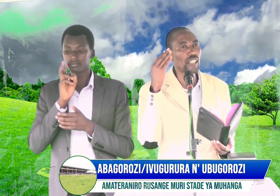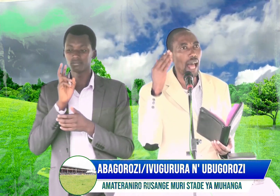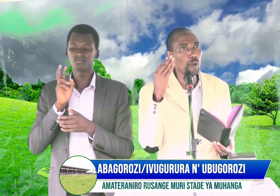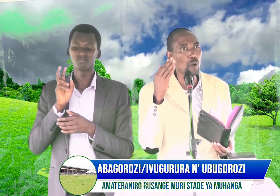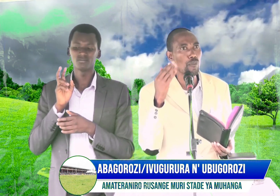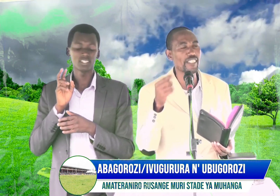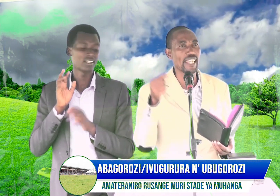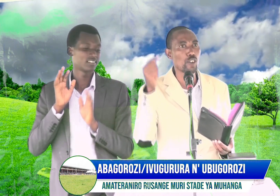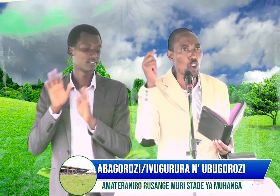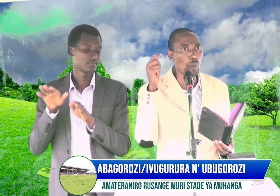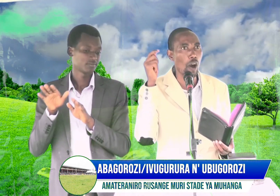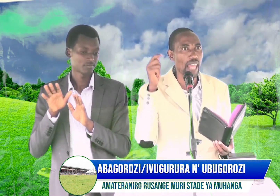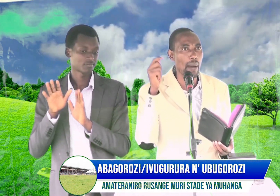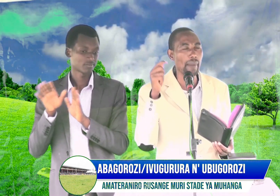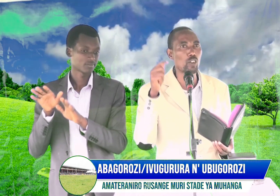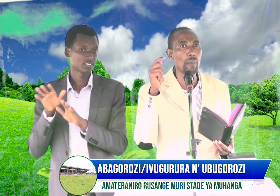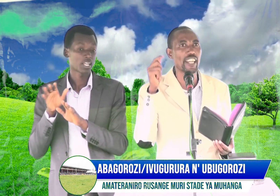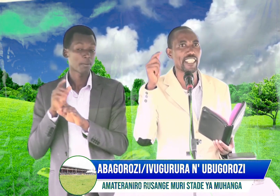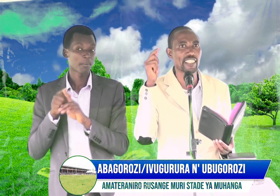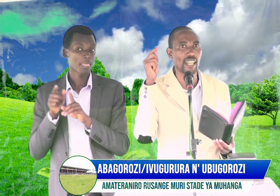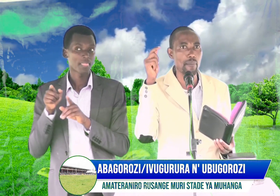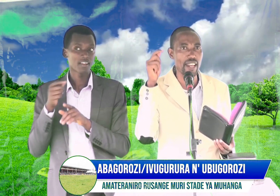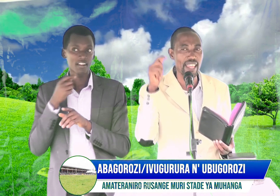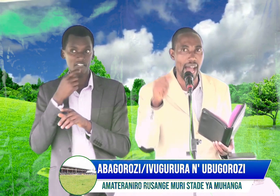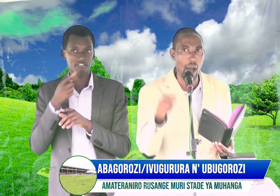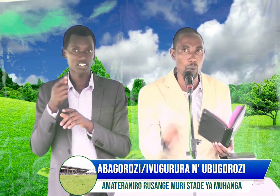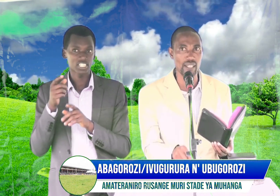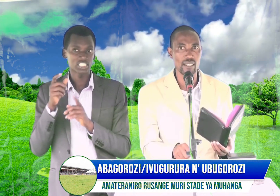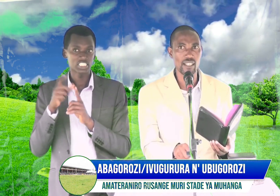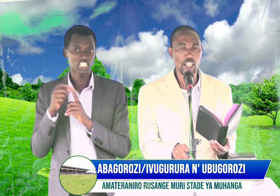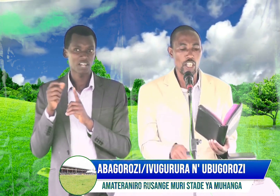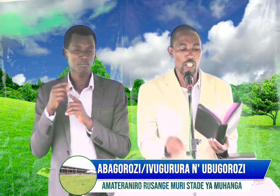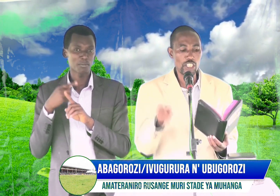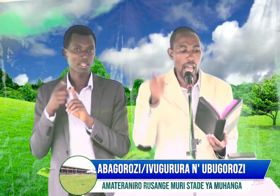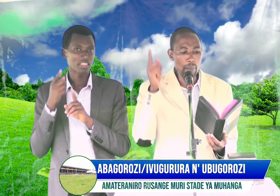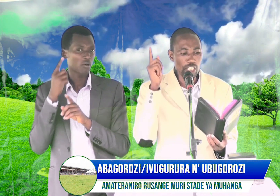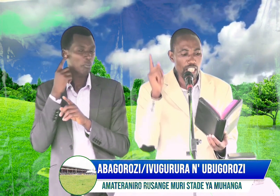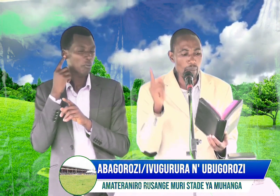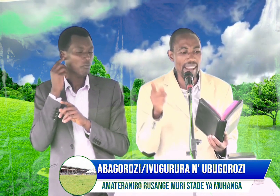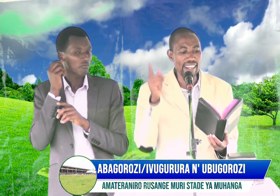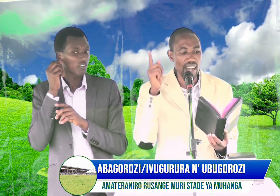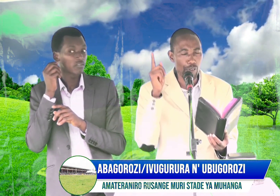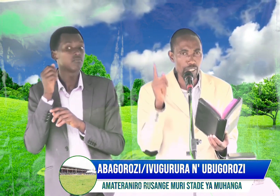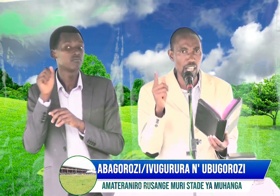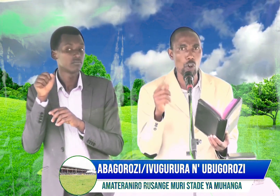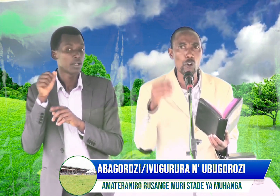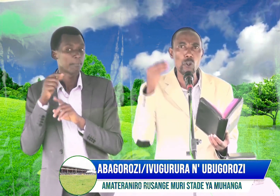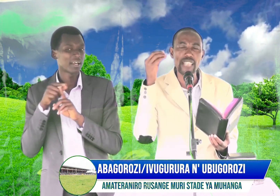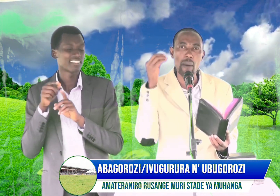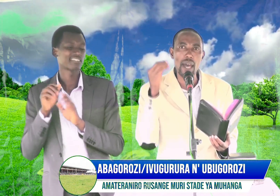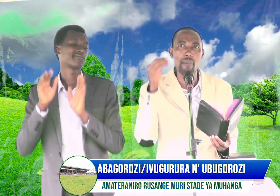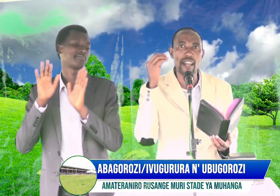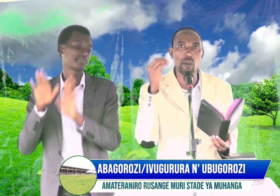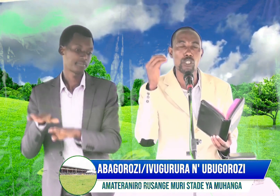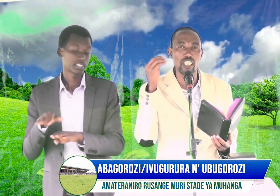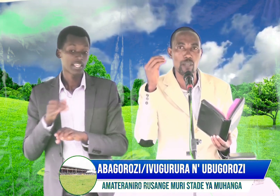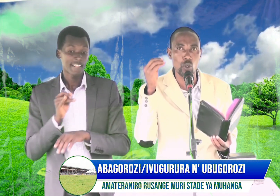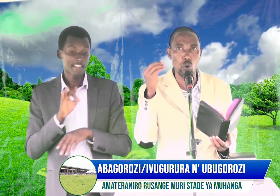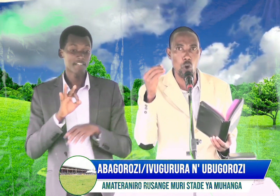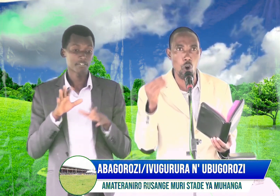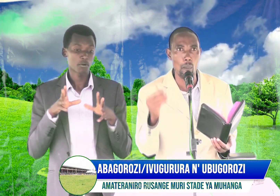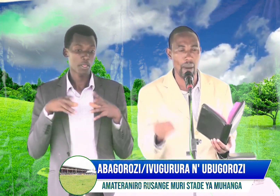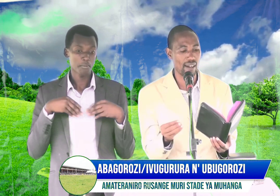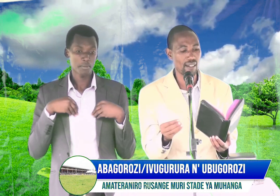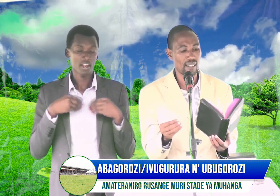ugasa n'utabyumvise nubwo byaba bikomerekeje kamere yawe ijambo ry'imana riravuze ngo nujya wemera kugira